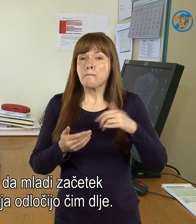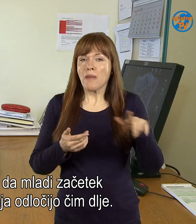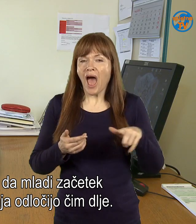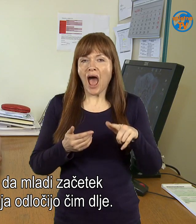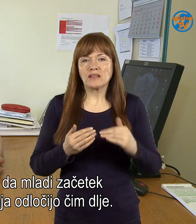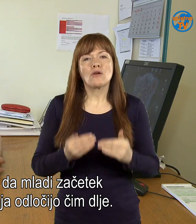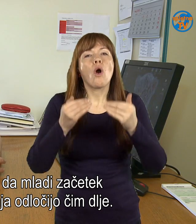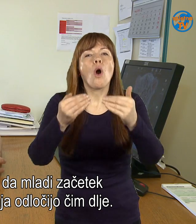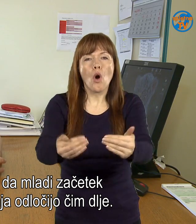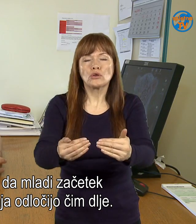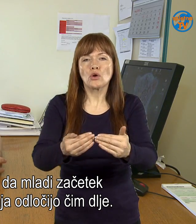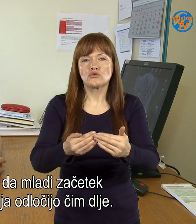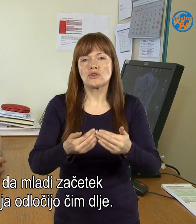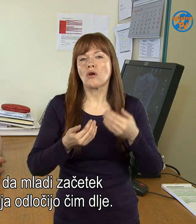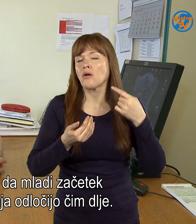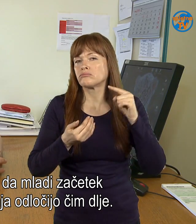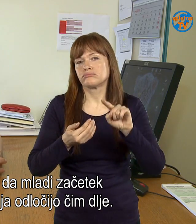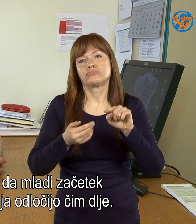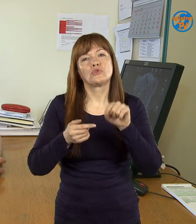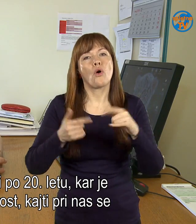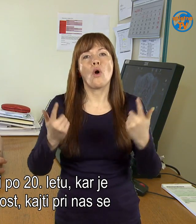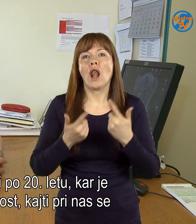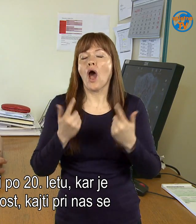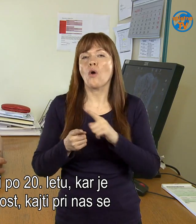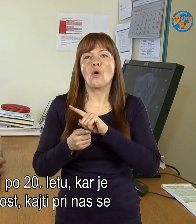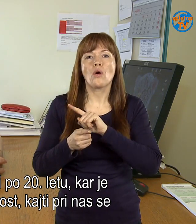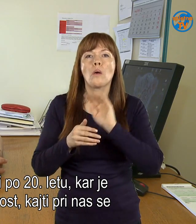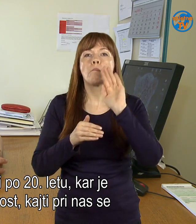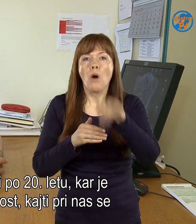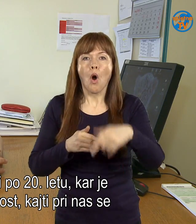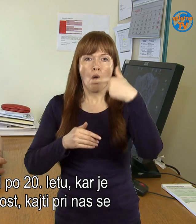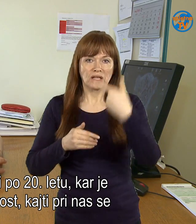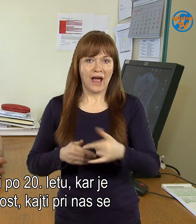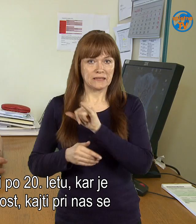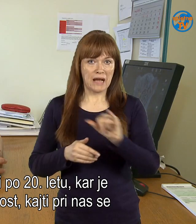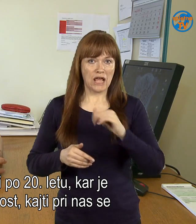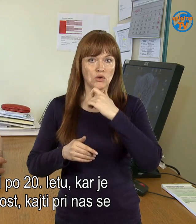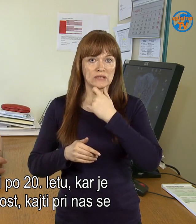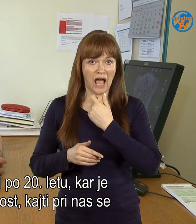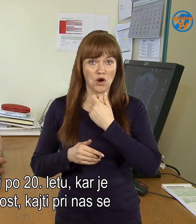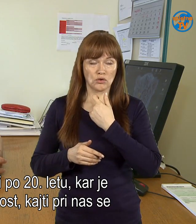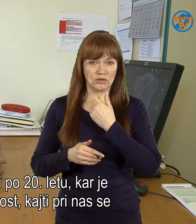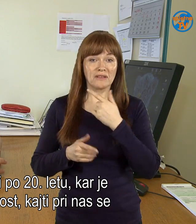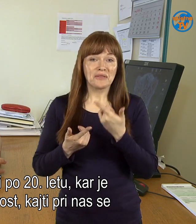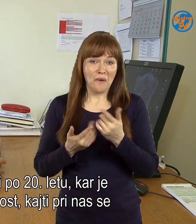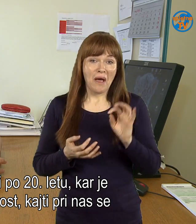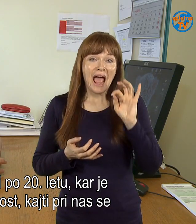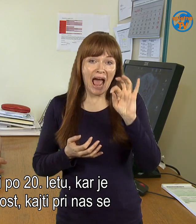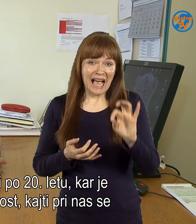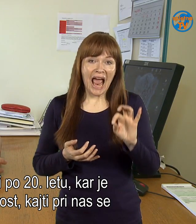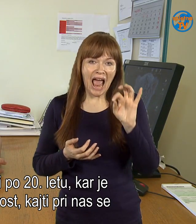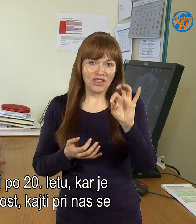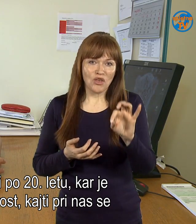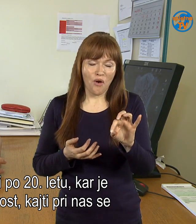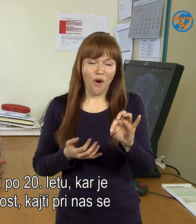življenja odložijo čim dlje. Lahko je to tudi po 20. letu, kar je sicer